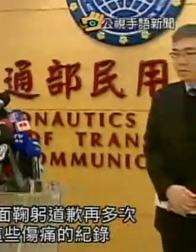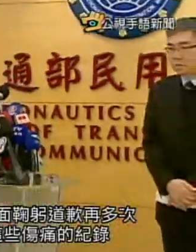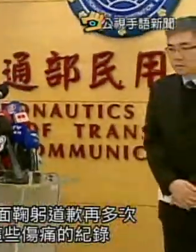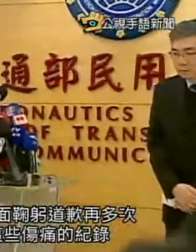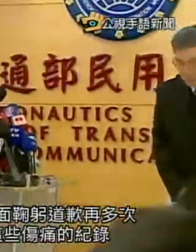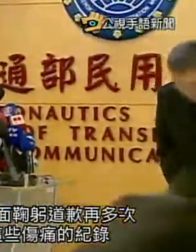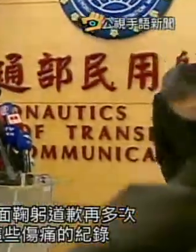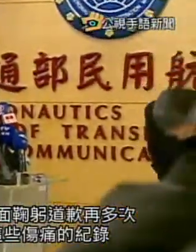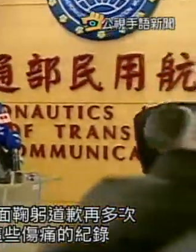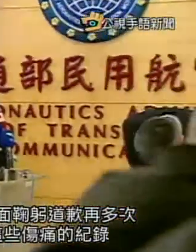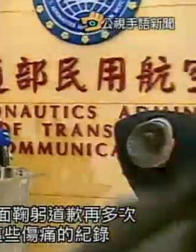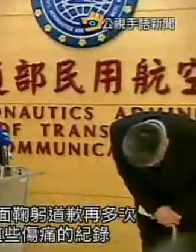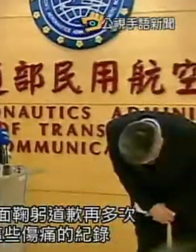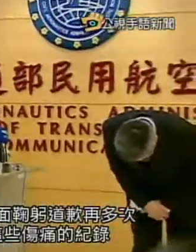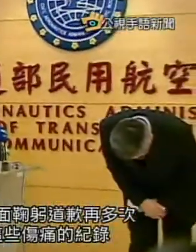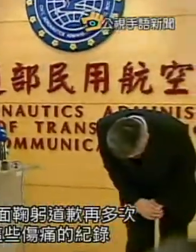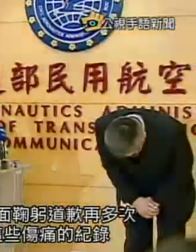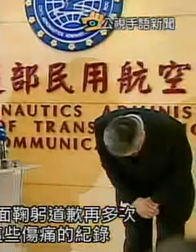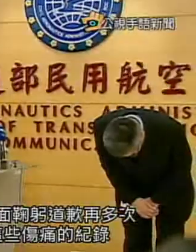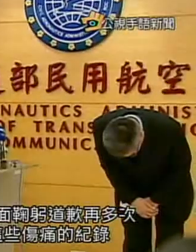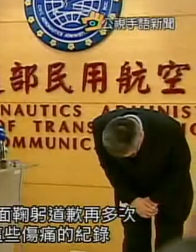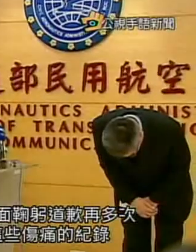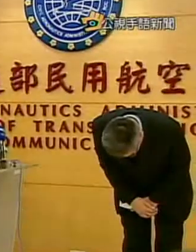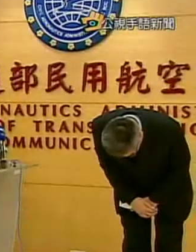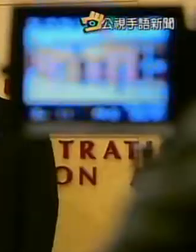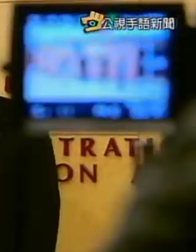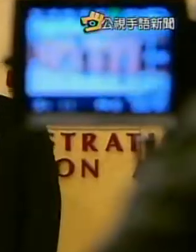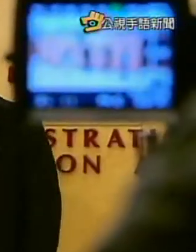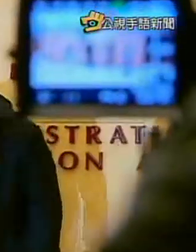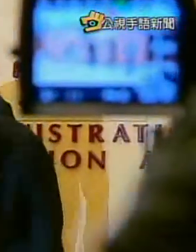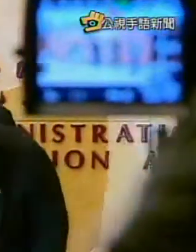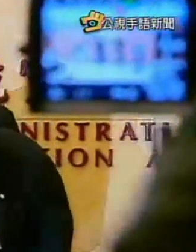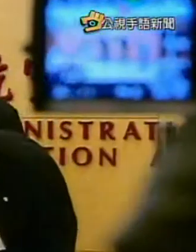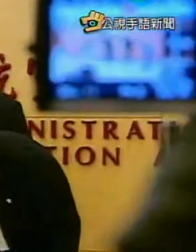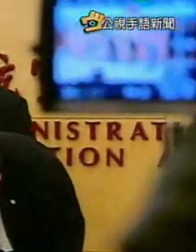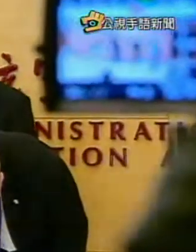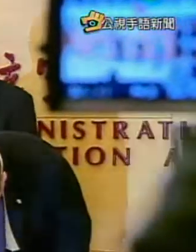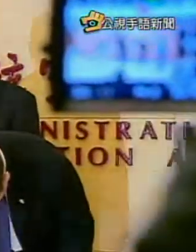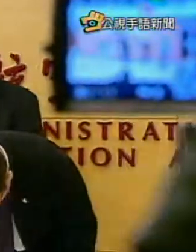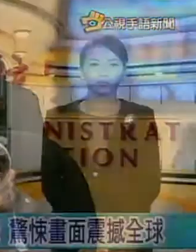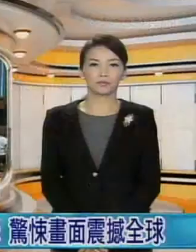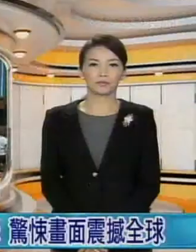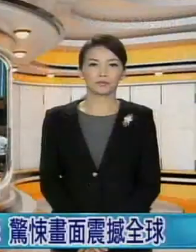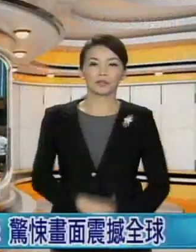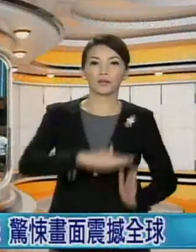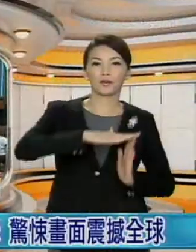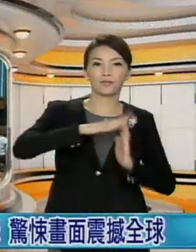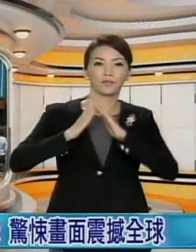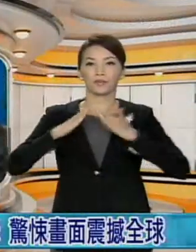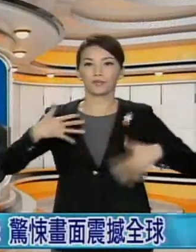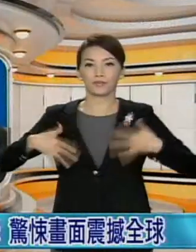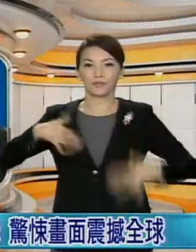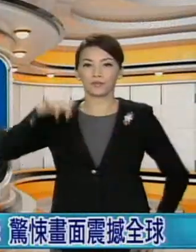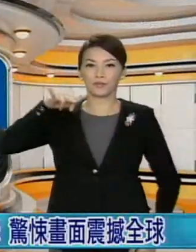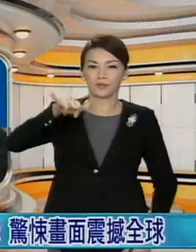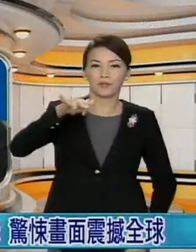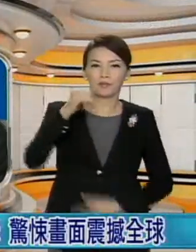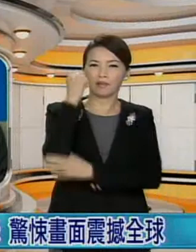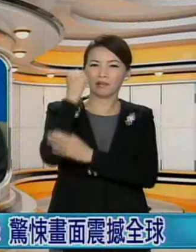也难以抹灭这些伤痛的记录。记者综合报道。 复兴航空空难，